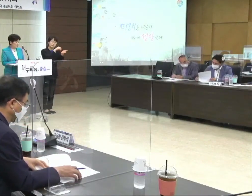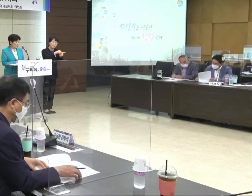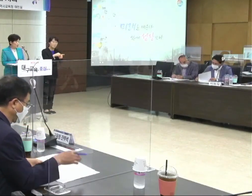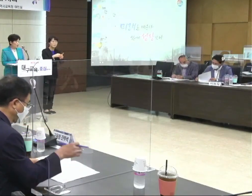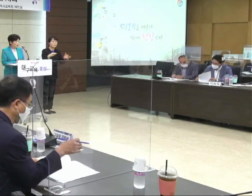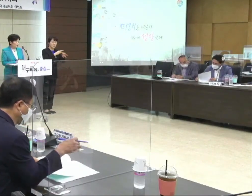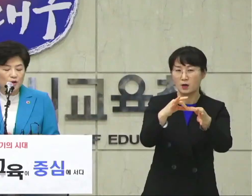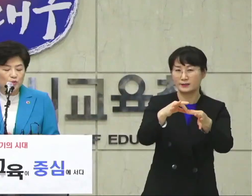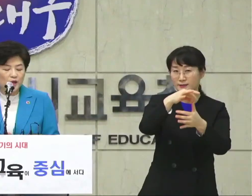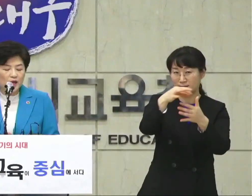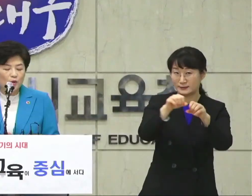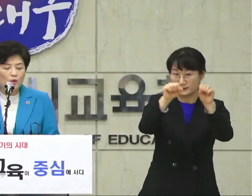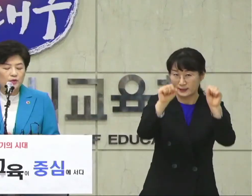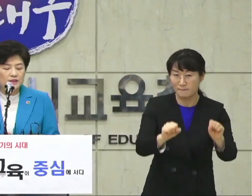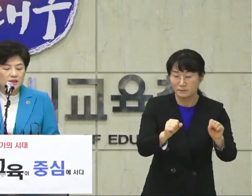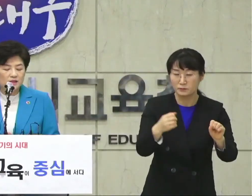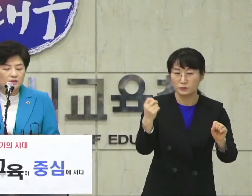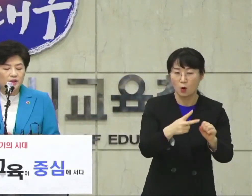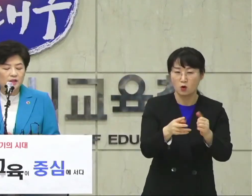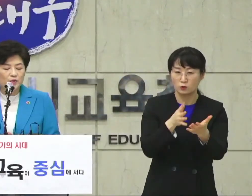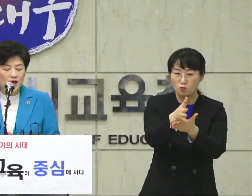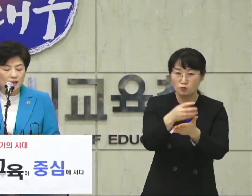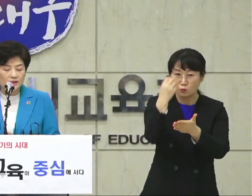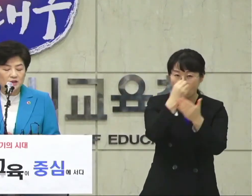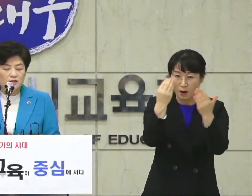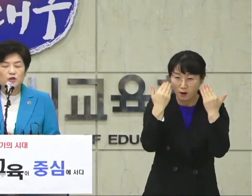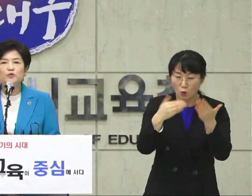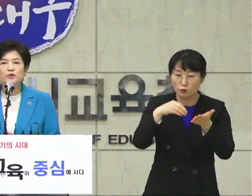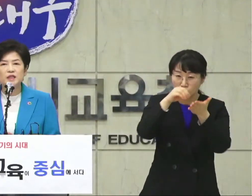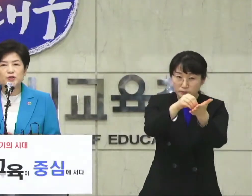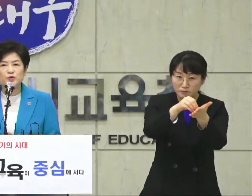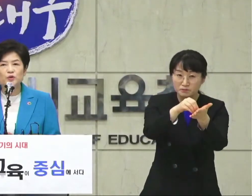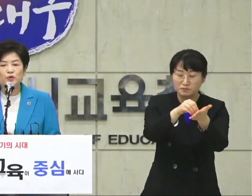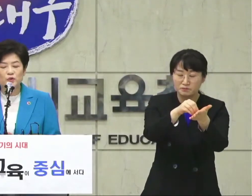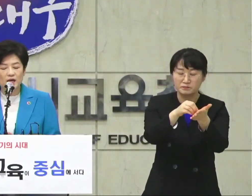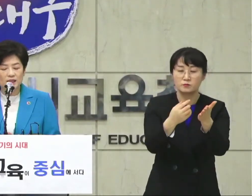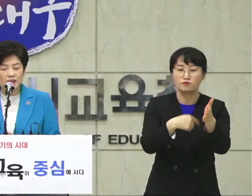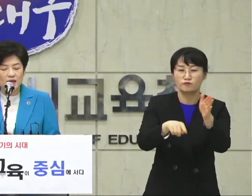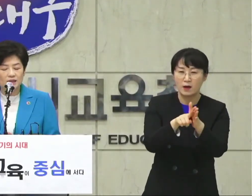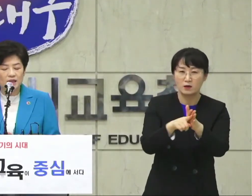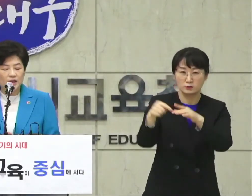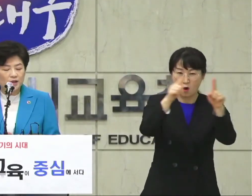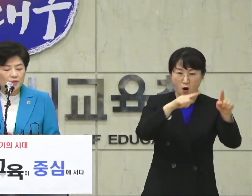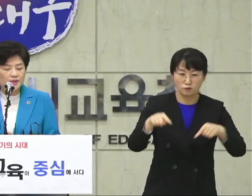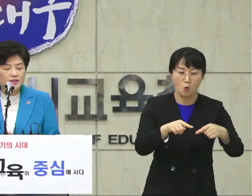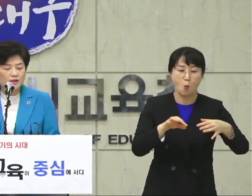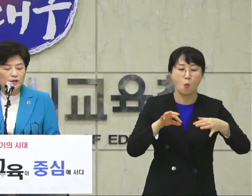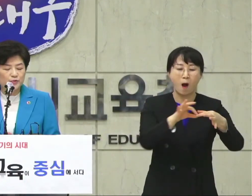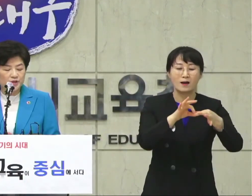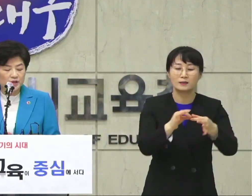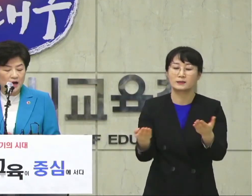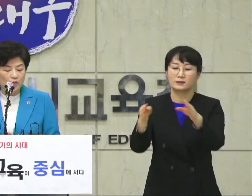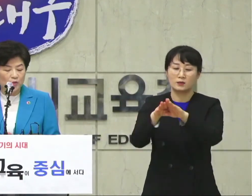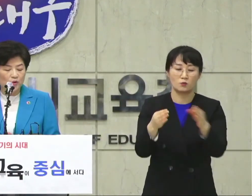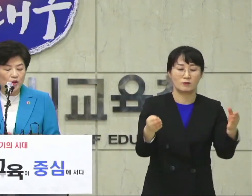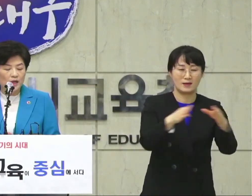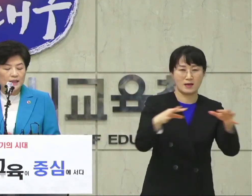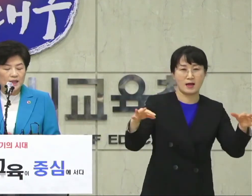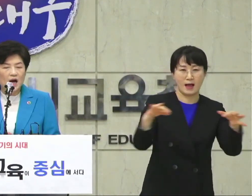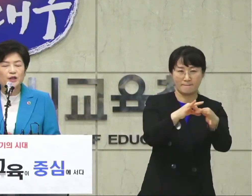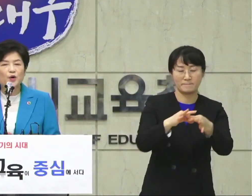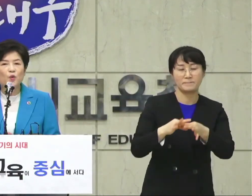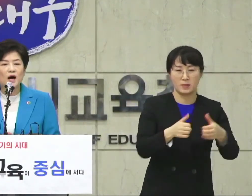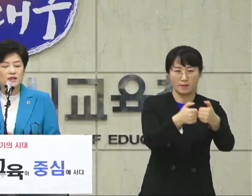시스템을 운영하고 전문계고 취업을 위한 전국 최초 유관기관 협의체를